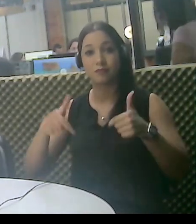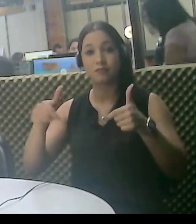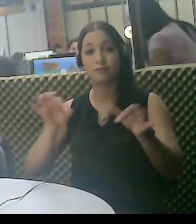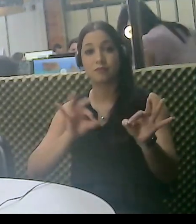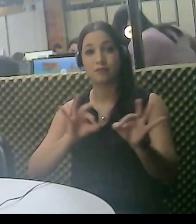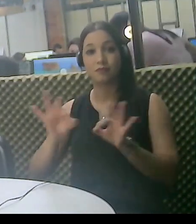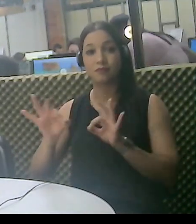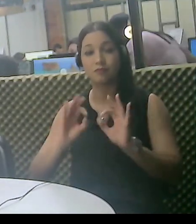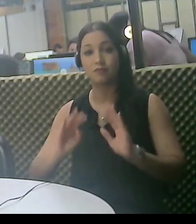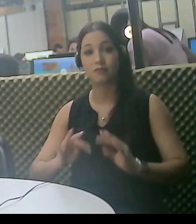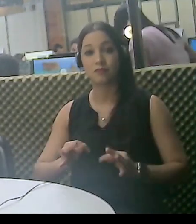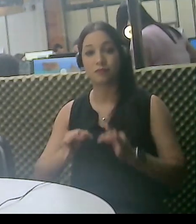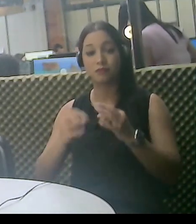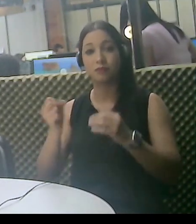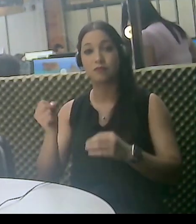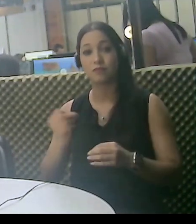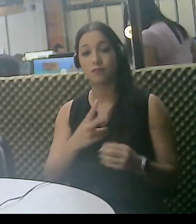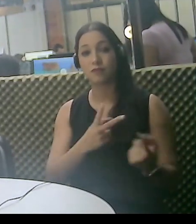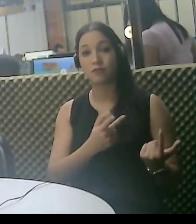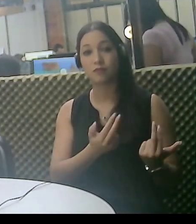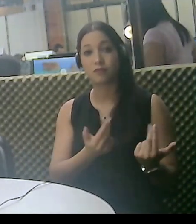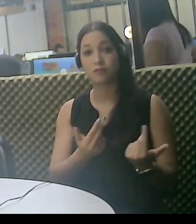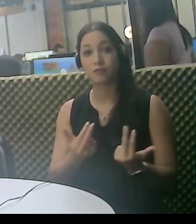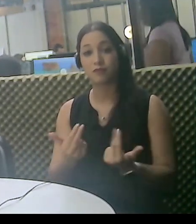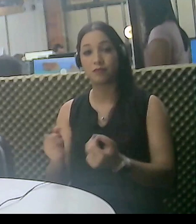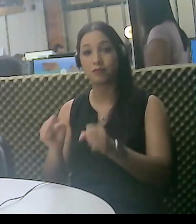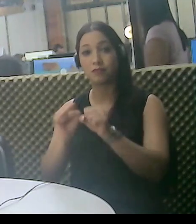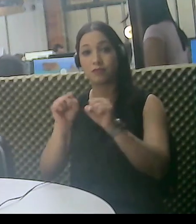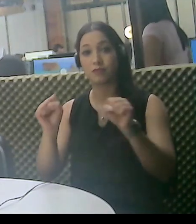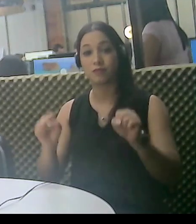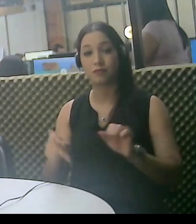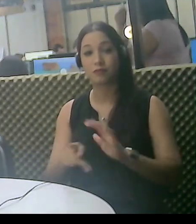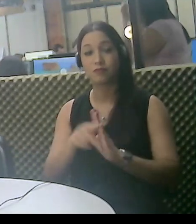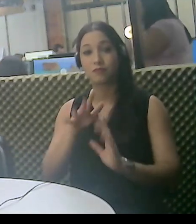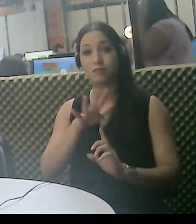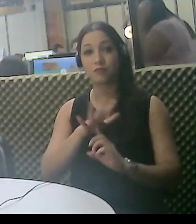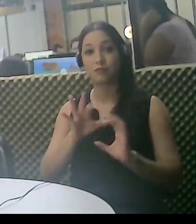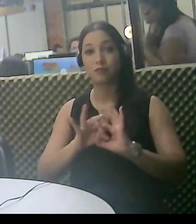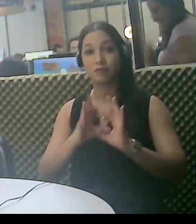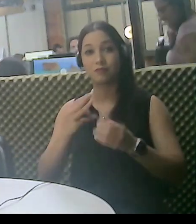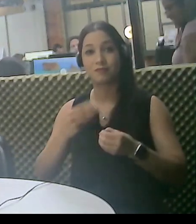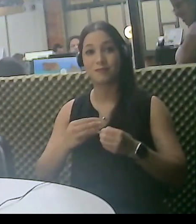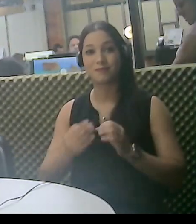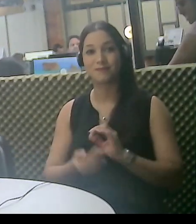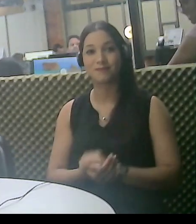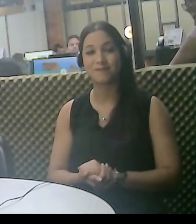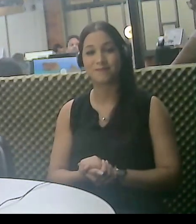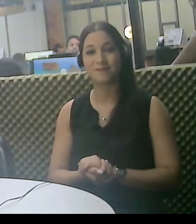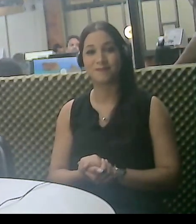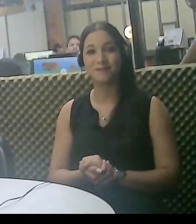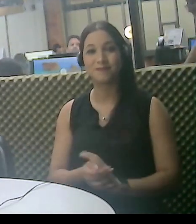de Modernização e Padronização do Sistema de Feiras Livres Municipais.